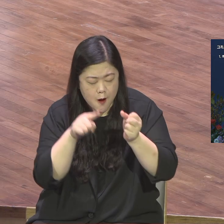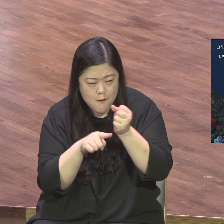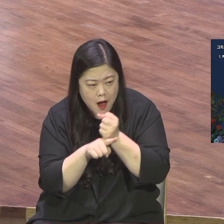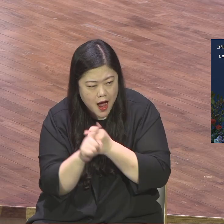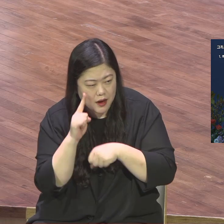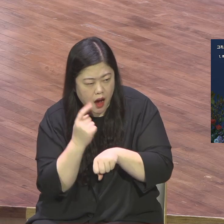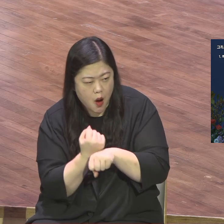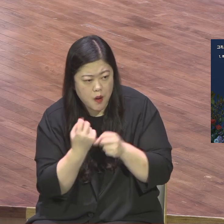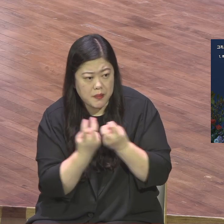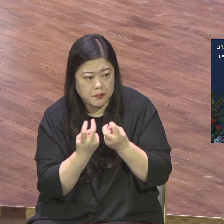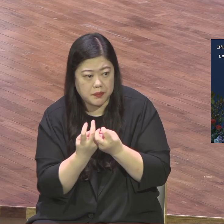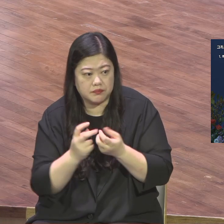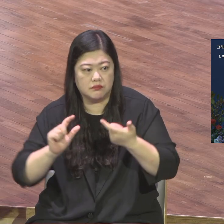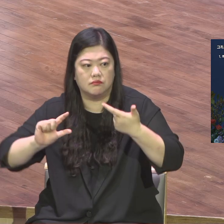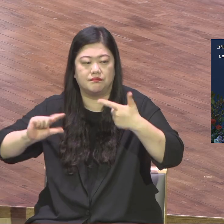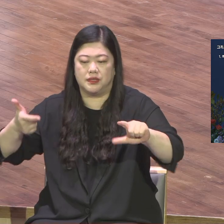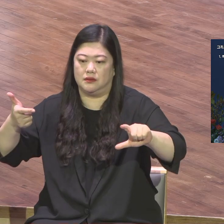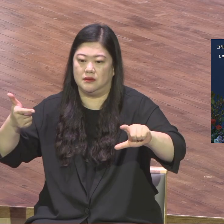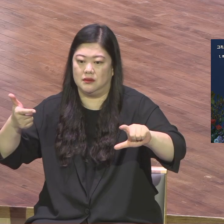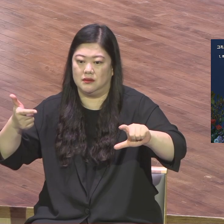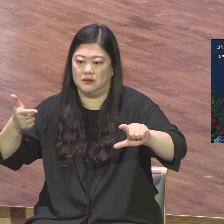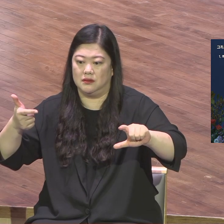것이다.